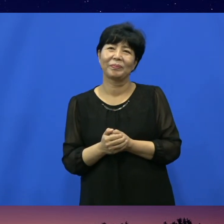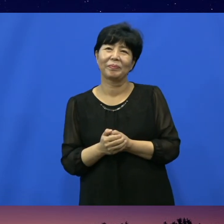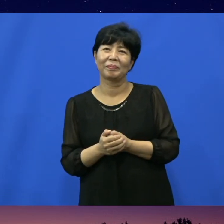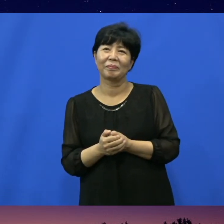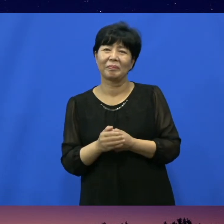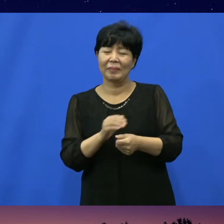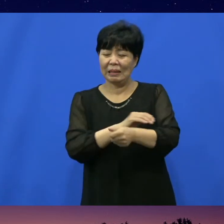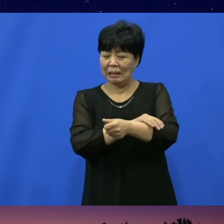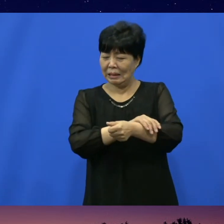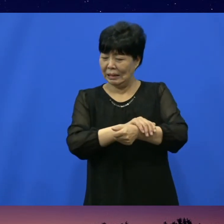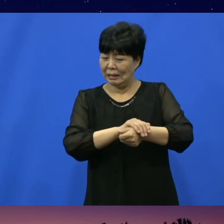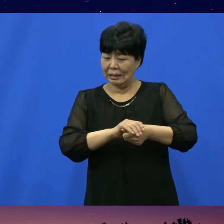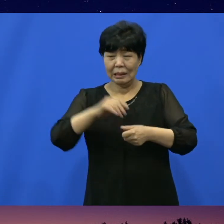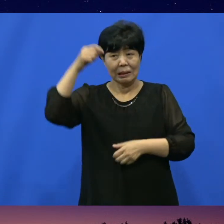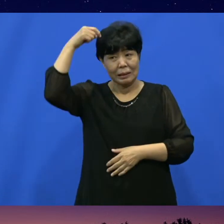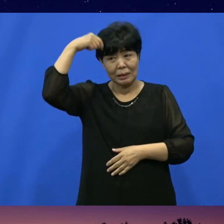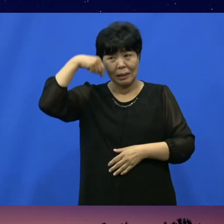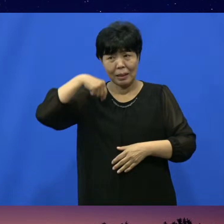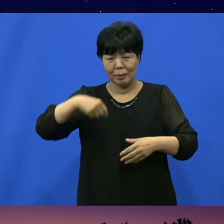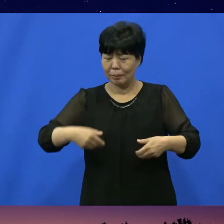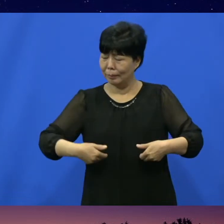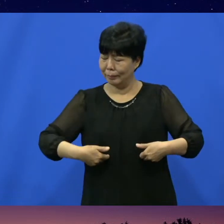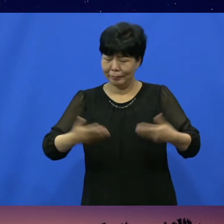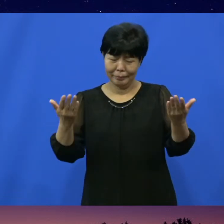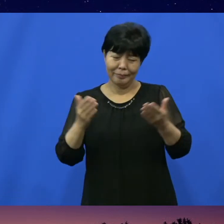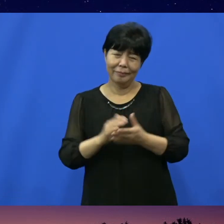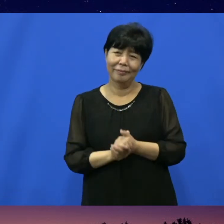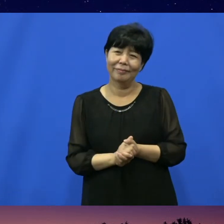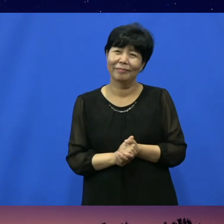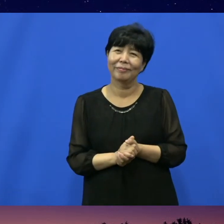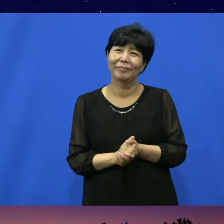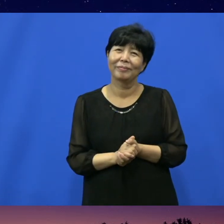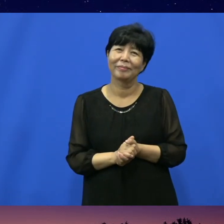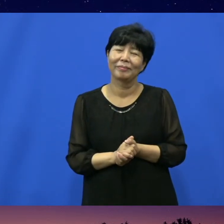열등감이 깃들 수 있는 공간이 없어요.